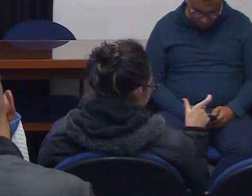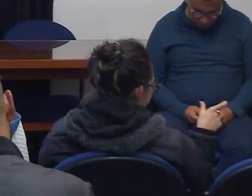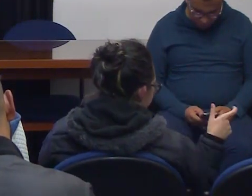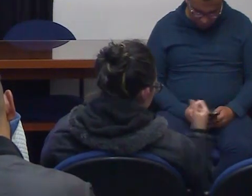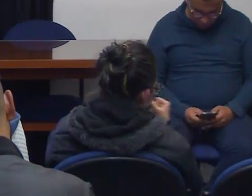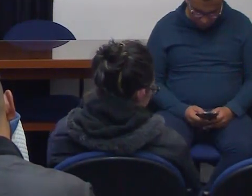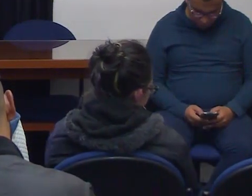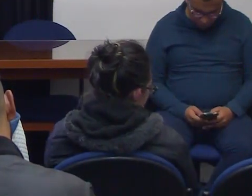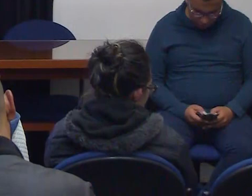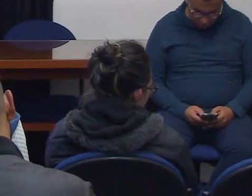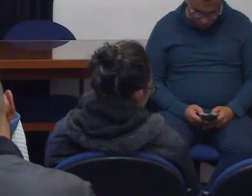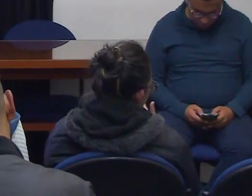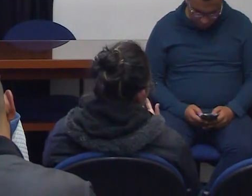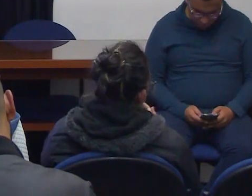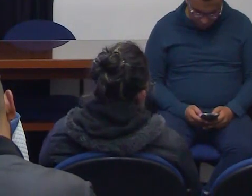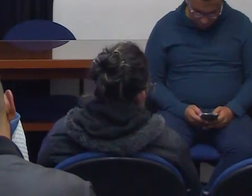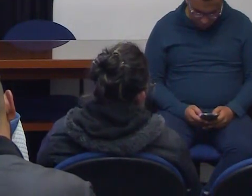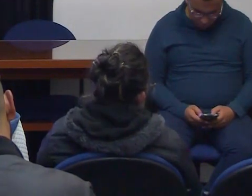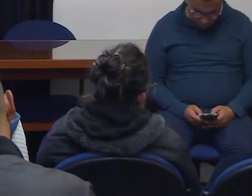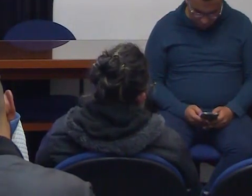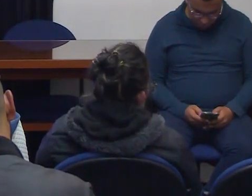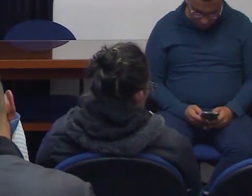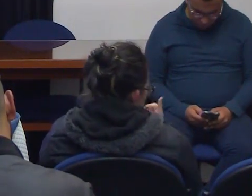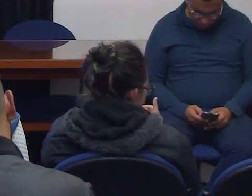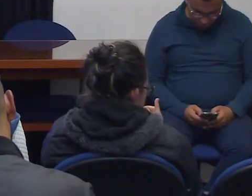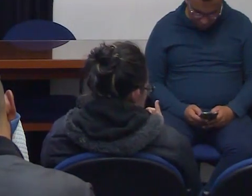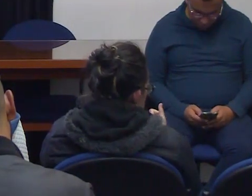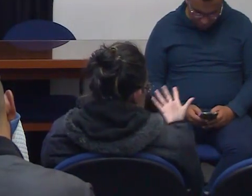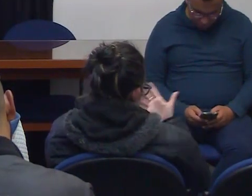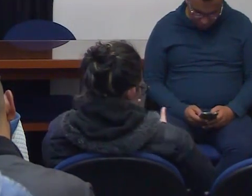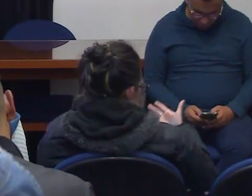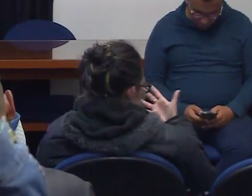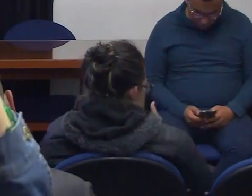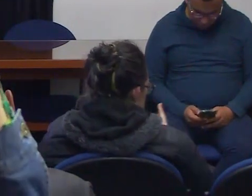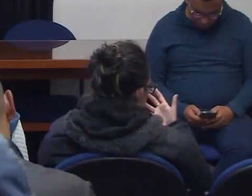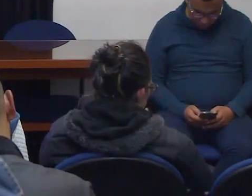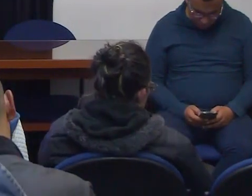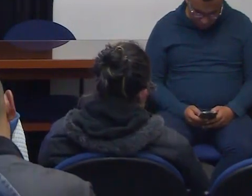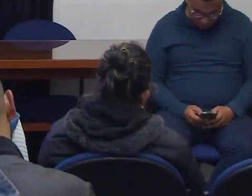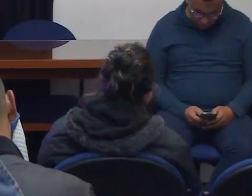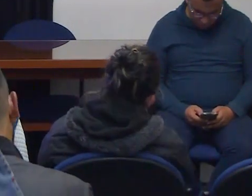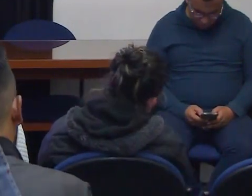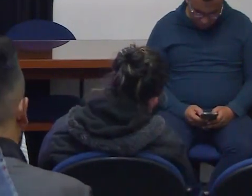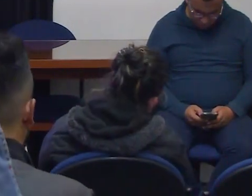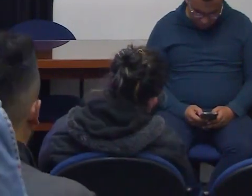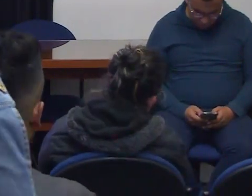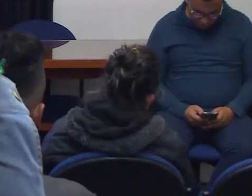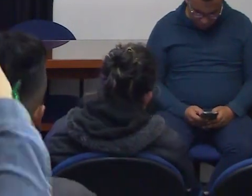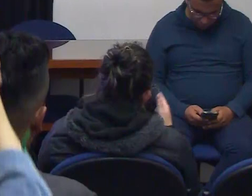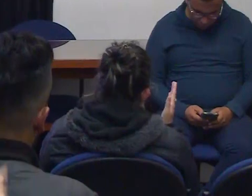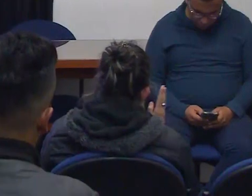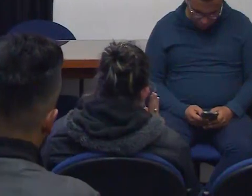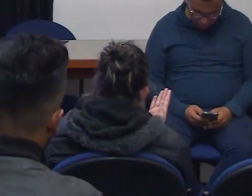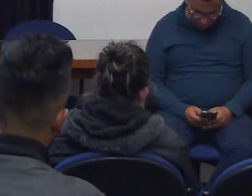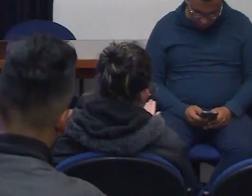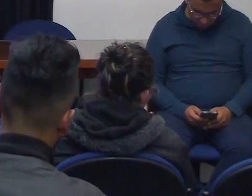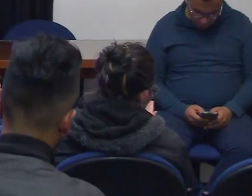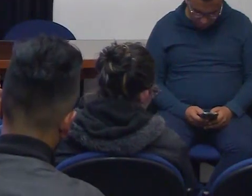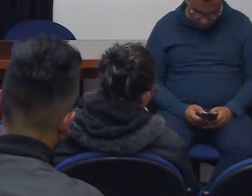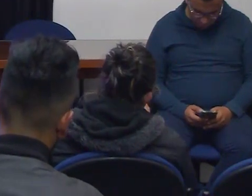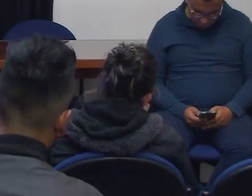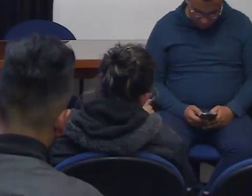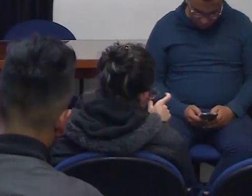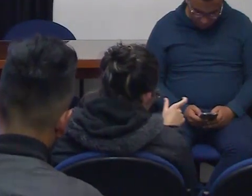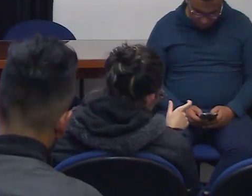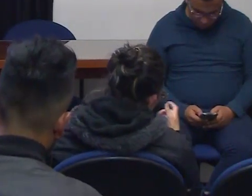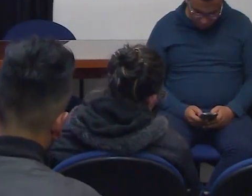está trabajando sí y lo bueno es que nos complementamos muchísimo con ella en los estudios de Caso Sí porque tenerla